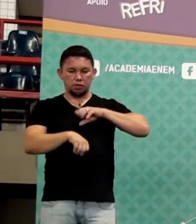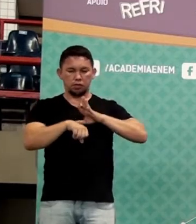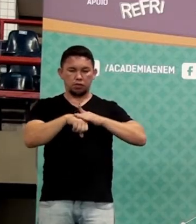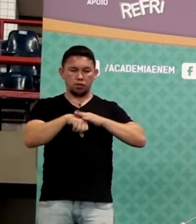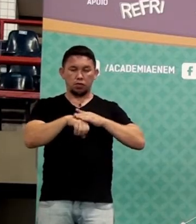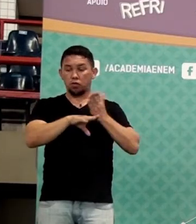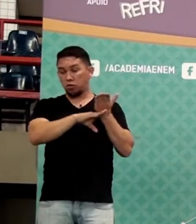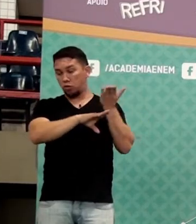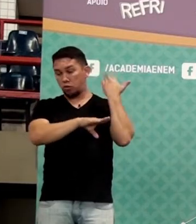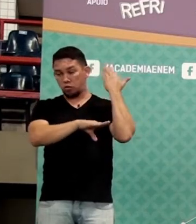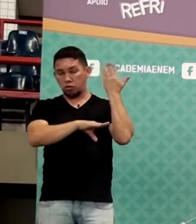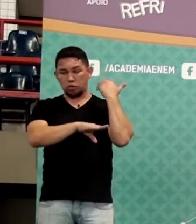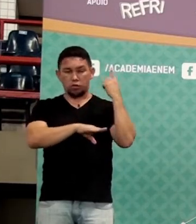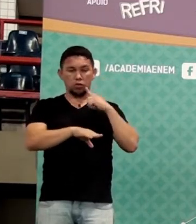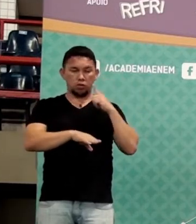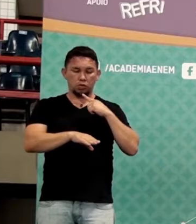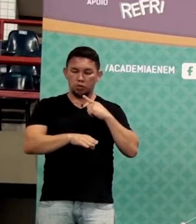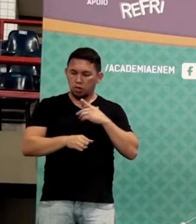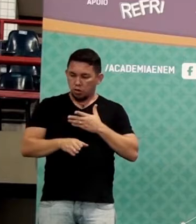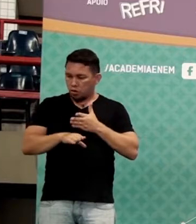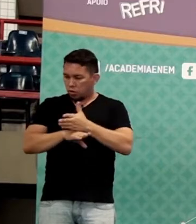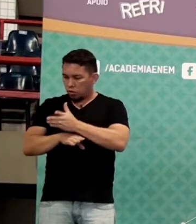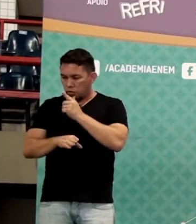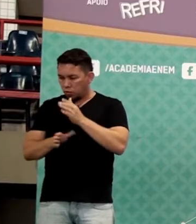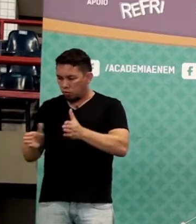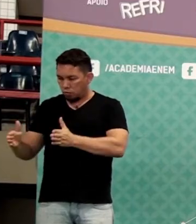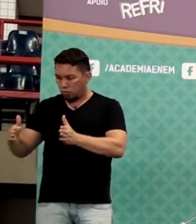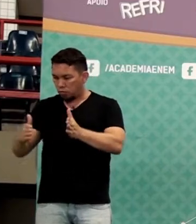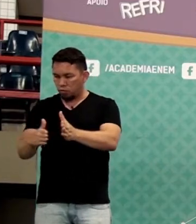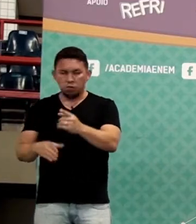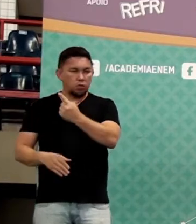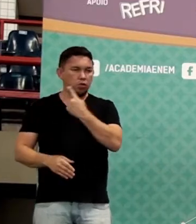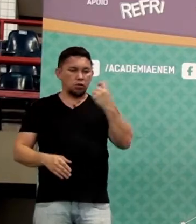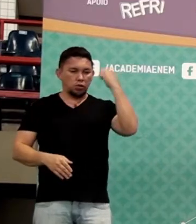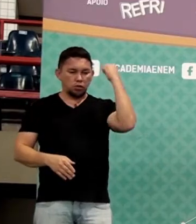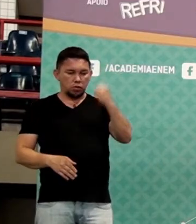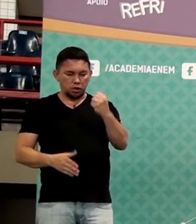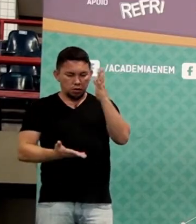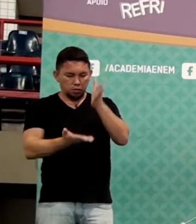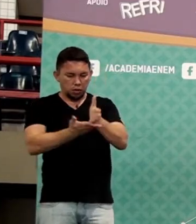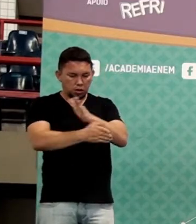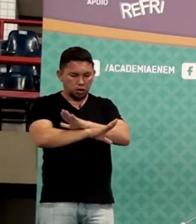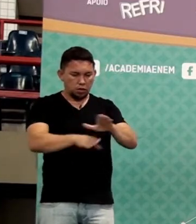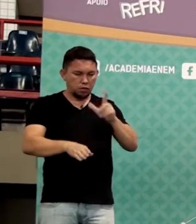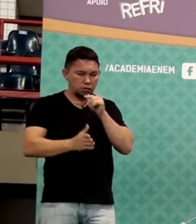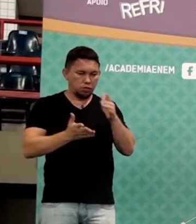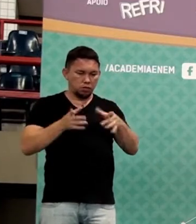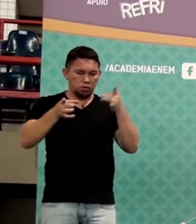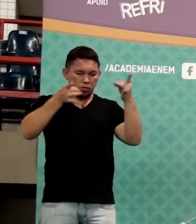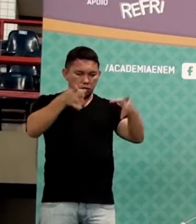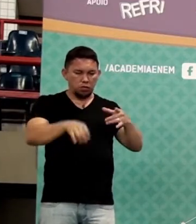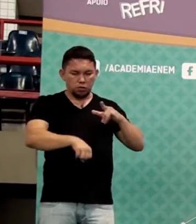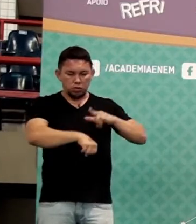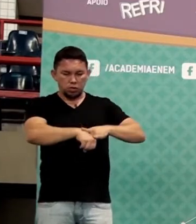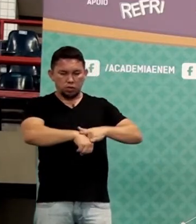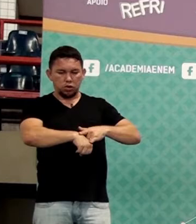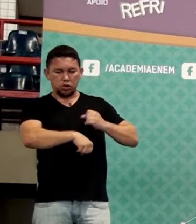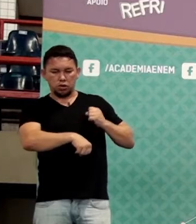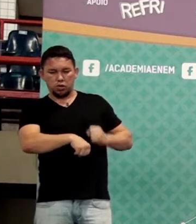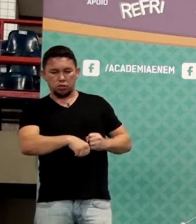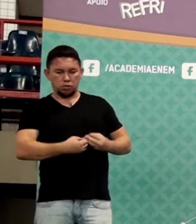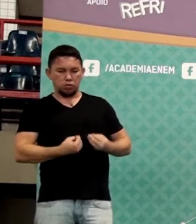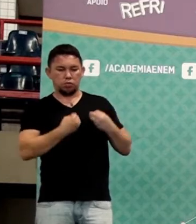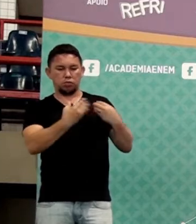homem pré-histórico, ele procurava o rio. E a gente mata o rio que tem. A gente joga xixi e cocô dentro do